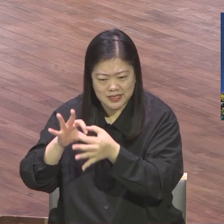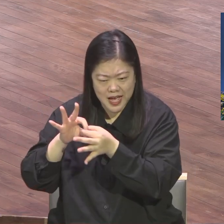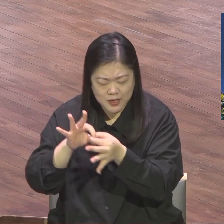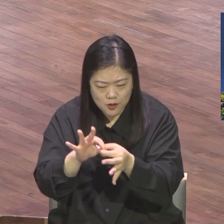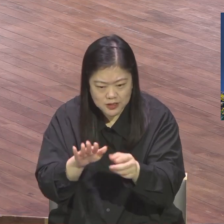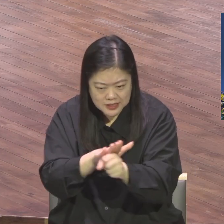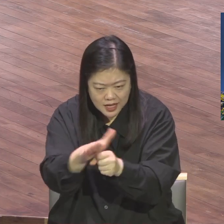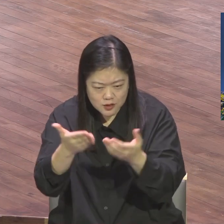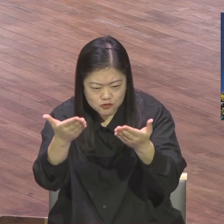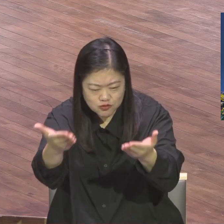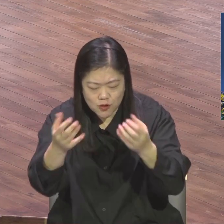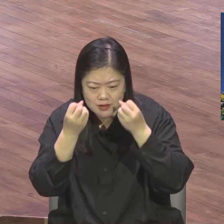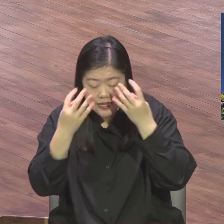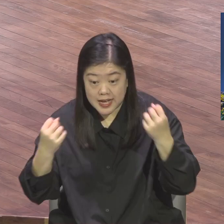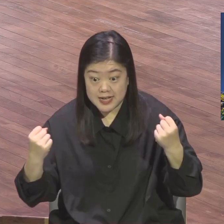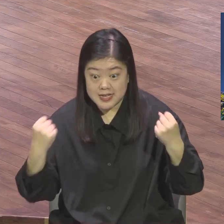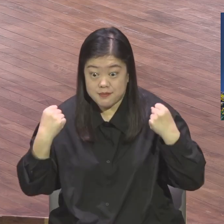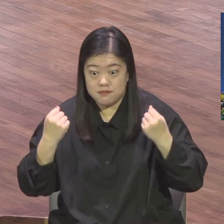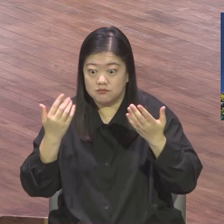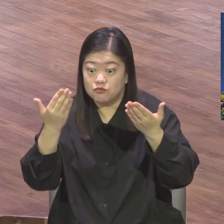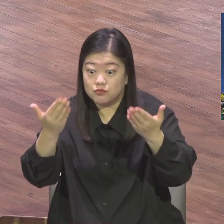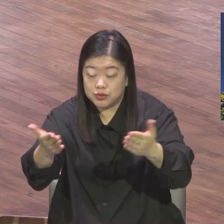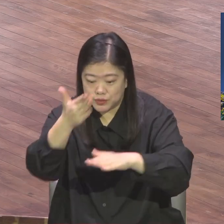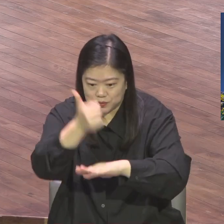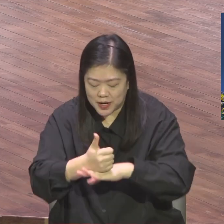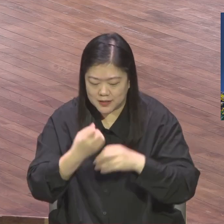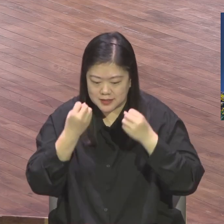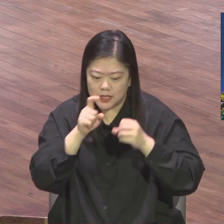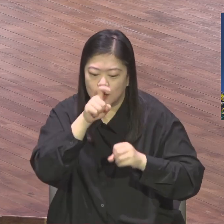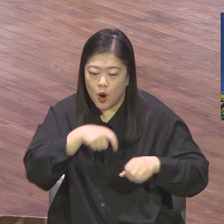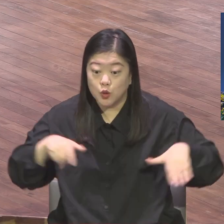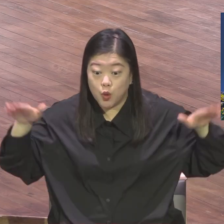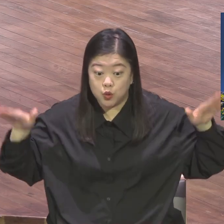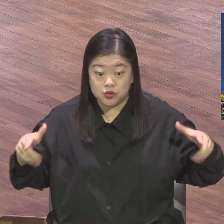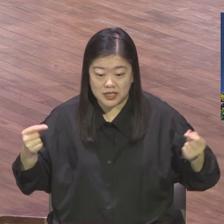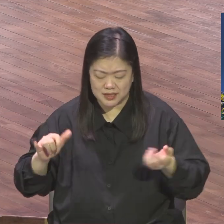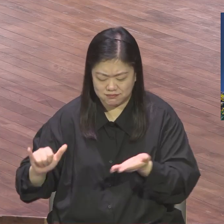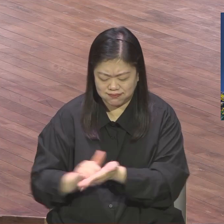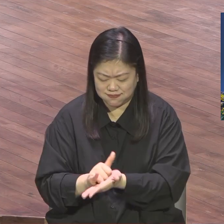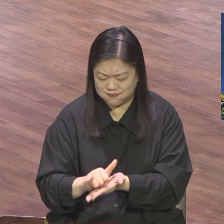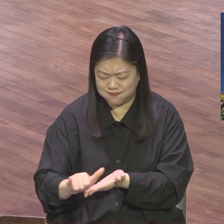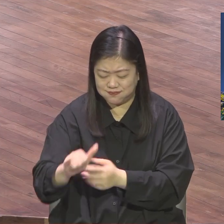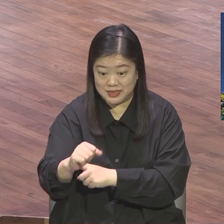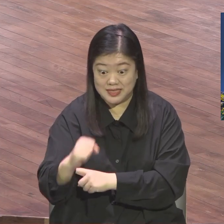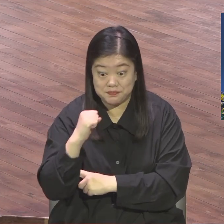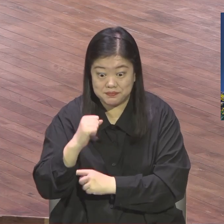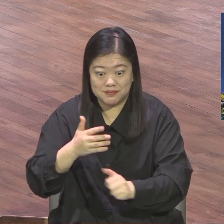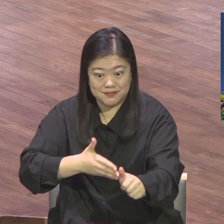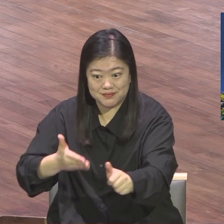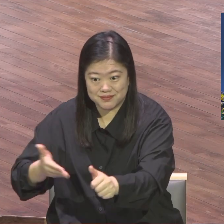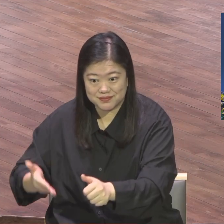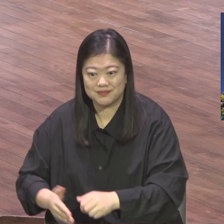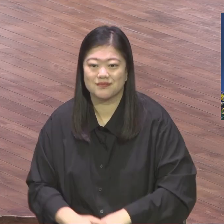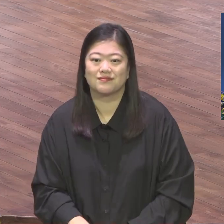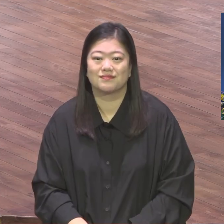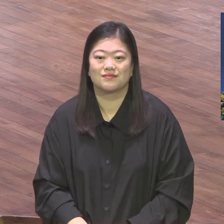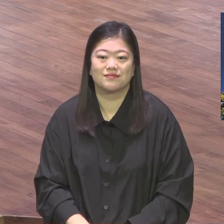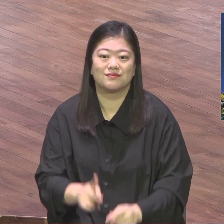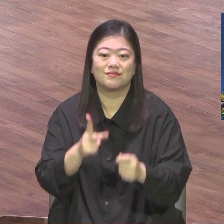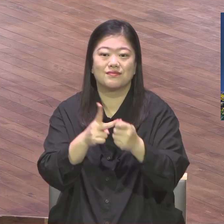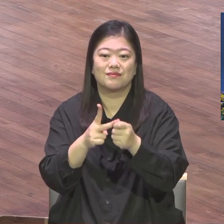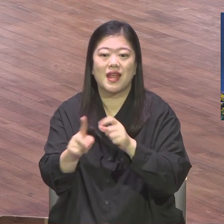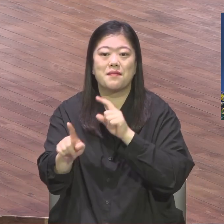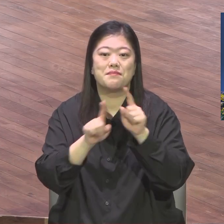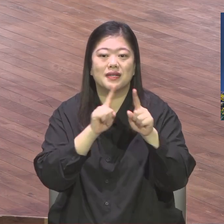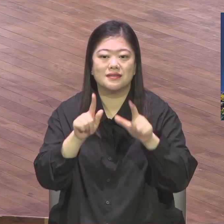독수리 날개짓 비상하는 그런 신앙생활 하시기를 주님으로 축복합니다. 두 번째로 말씀의 망대를 세우는